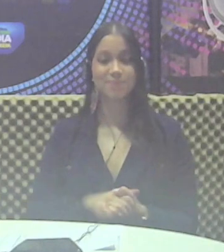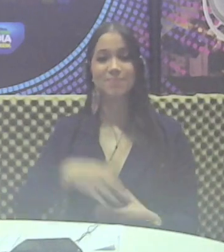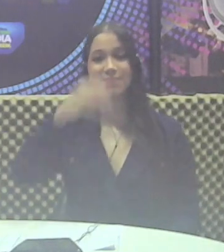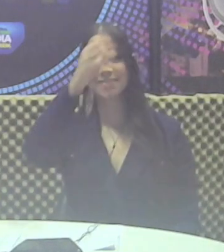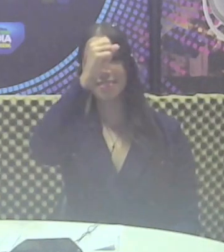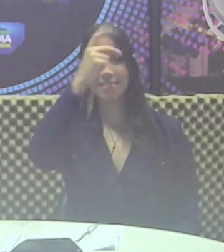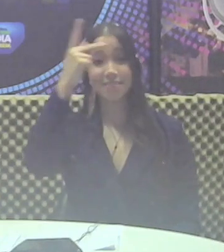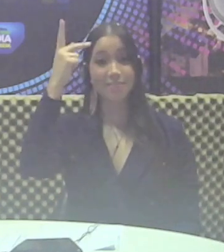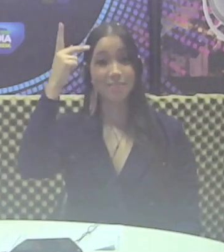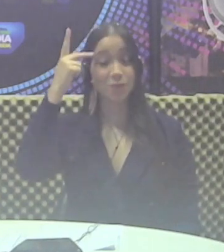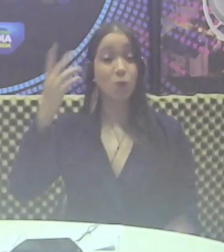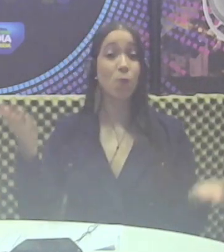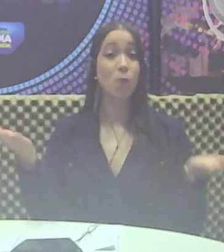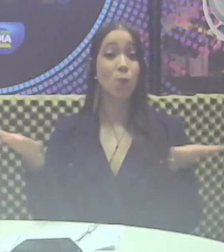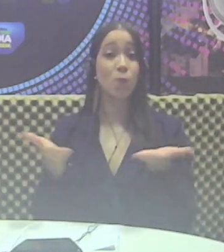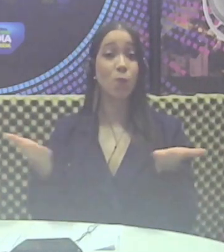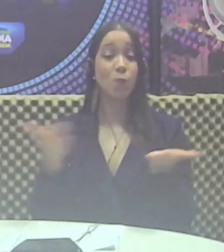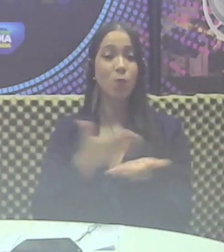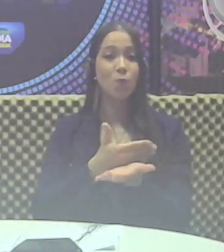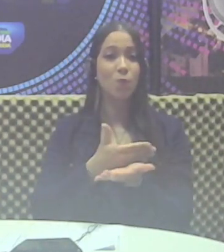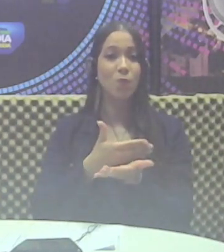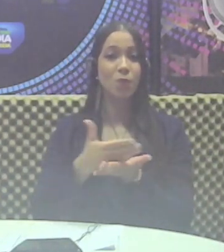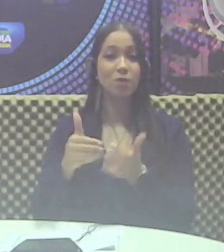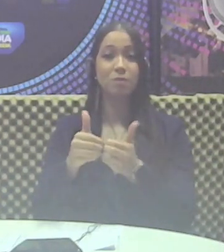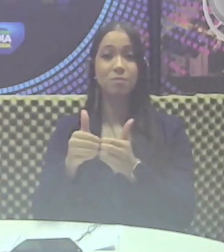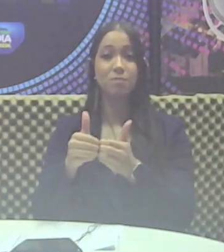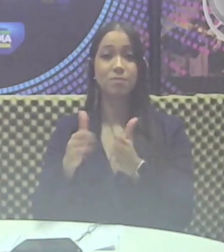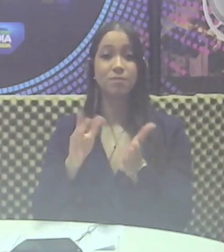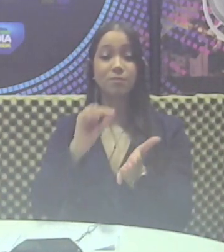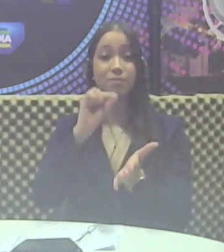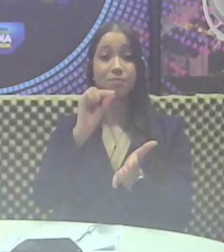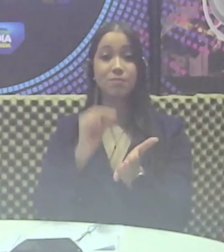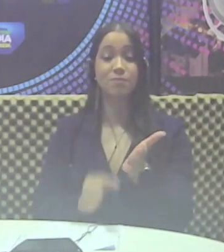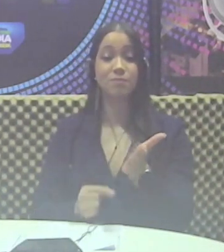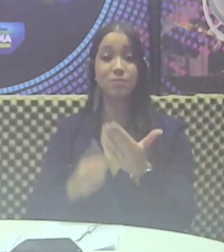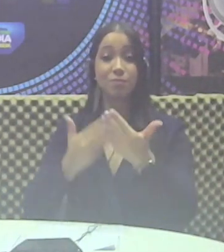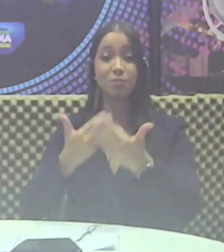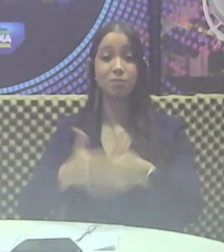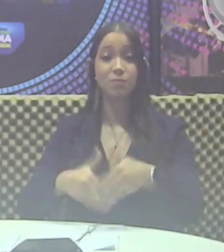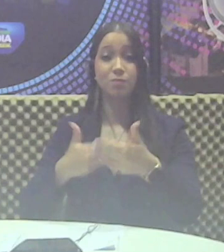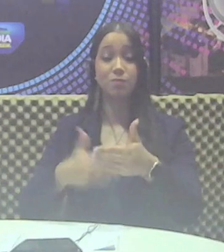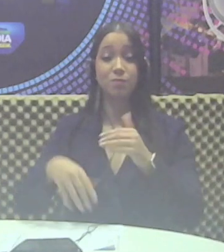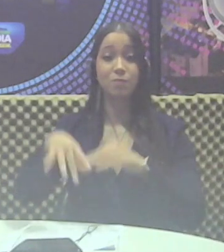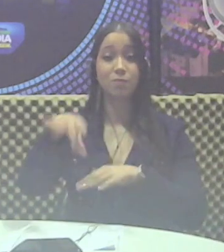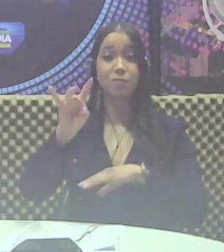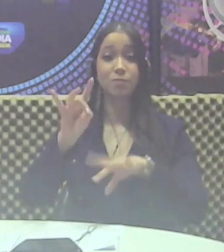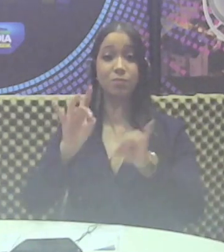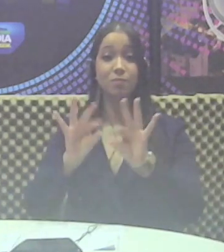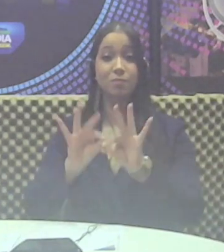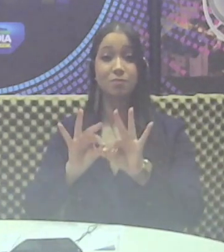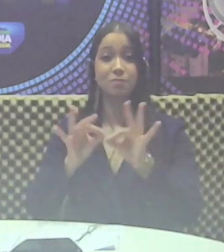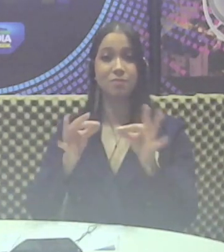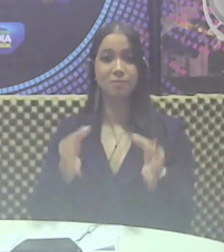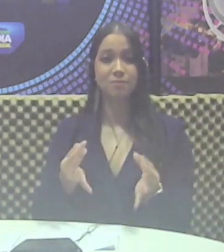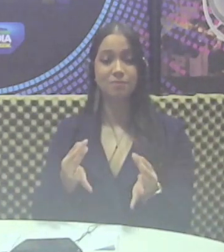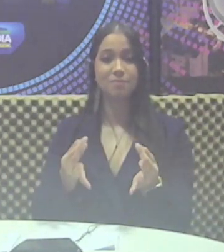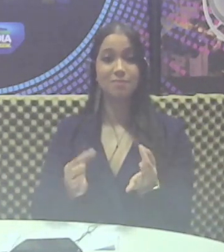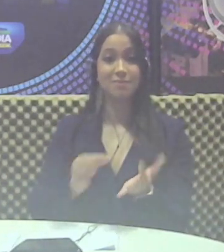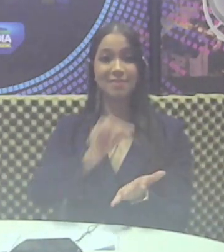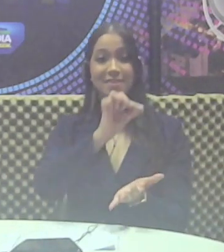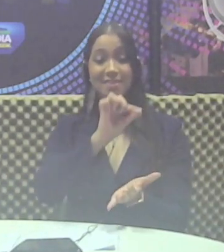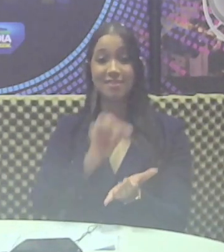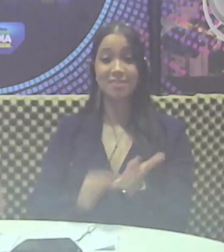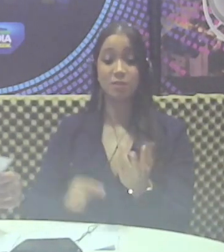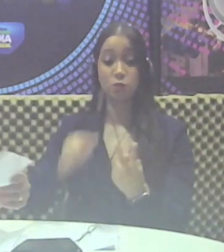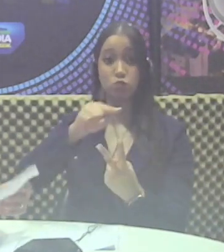Prefeitura iniciou hoje período de inscrições para processos seletivos simplificados. As inscrições são